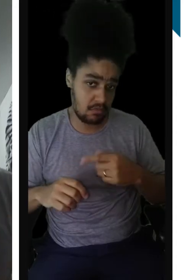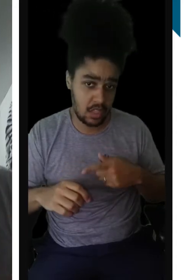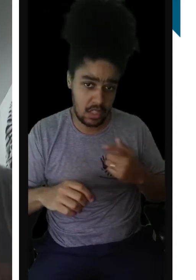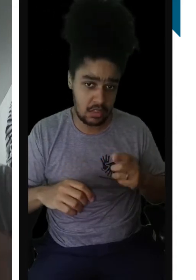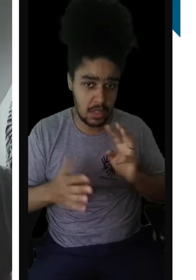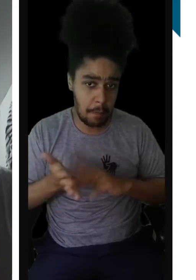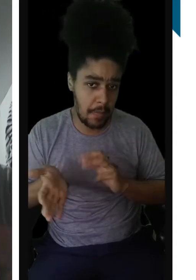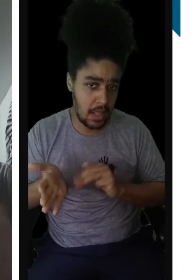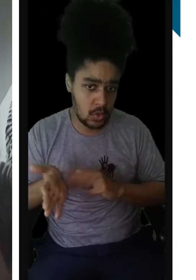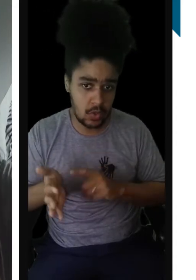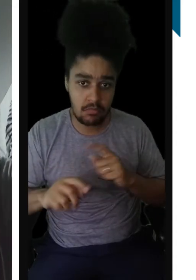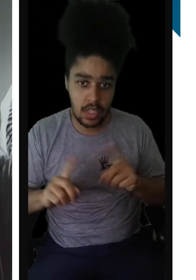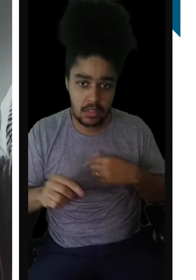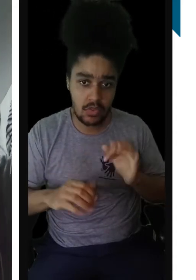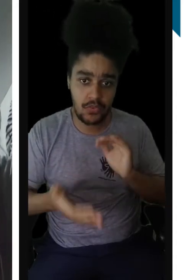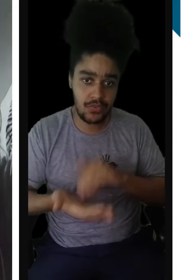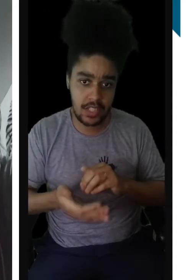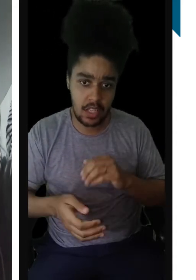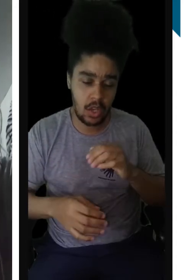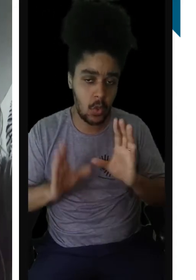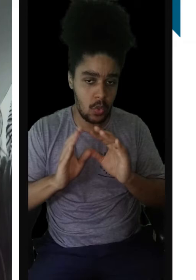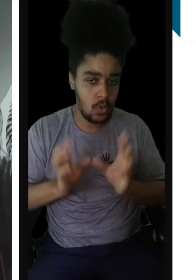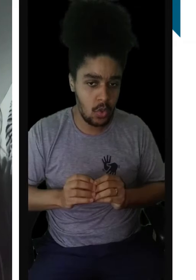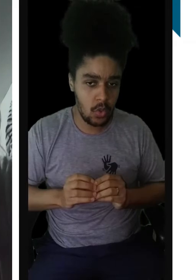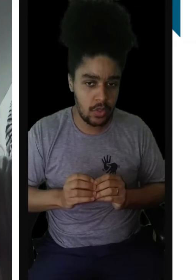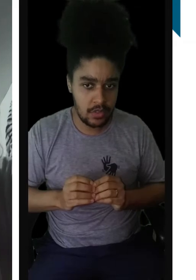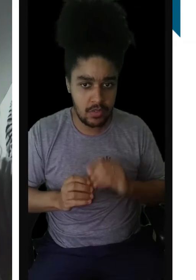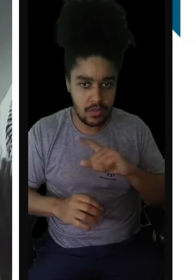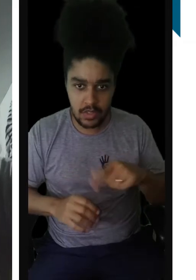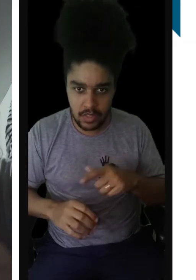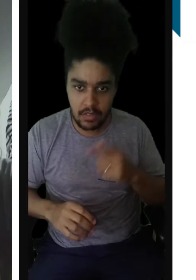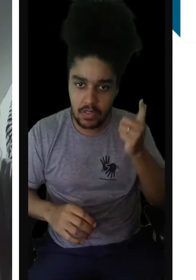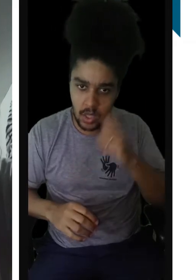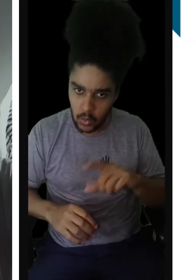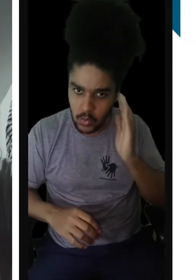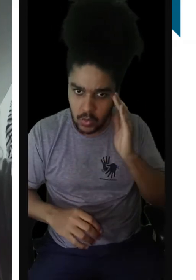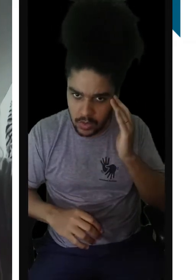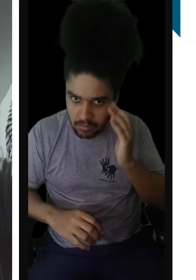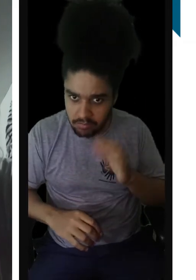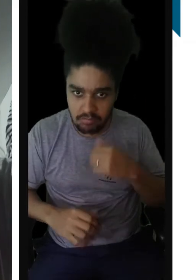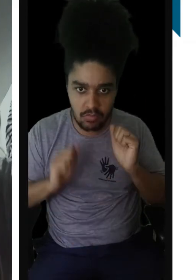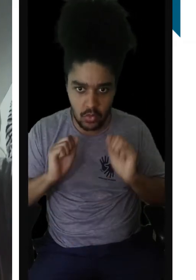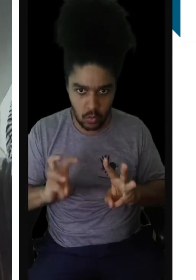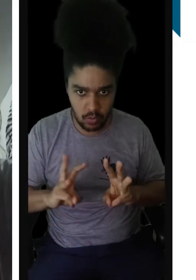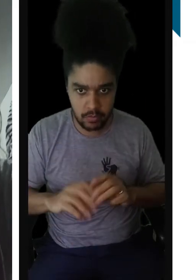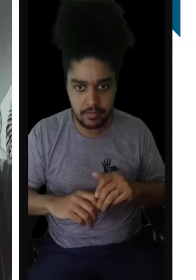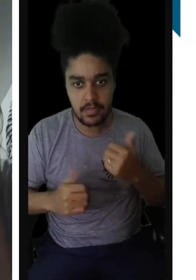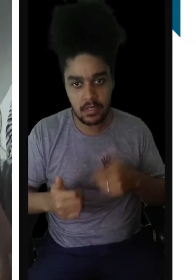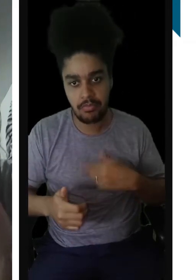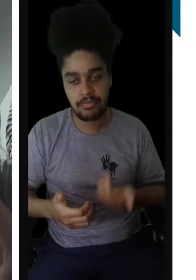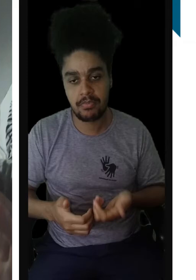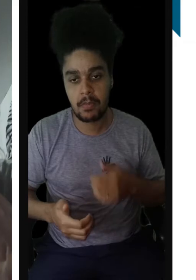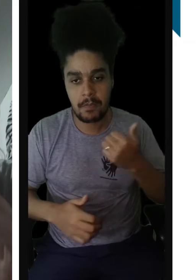nesse método, mas no final, né, o conteúdo você vai conseguir entender. Show de bola?